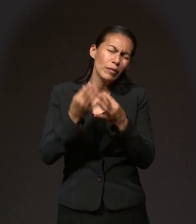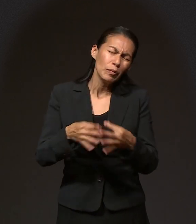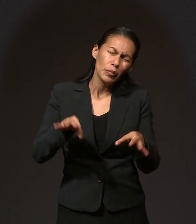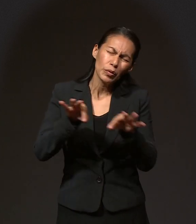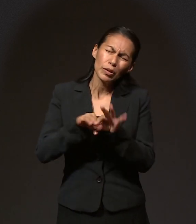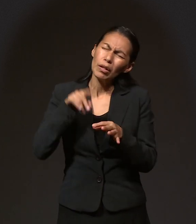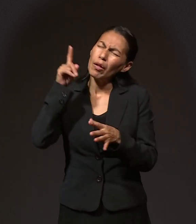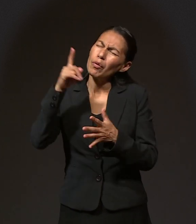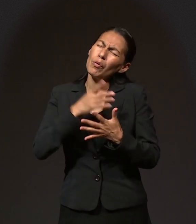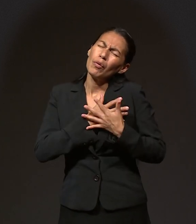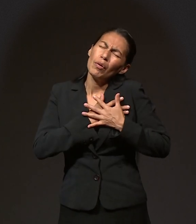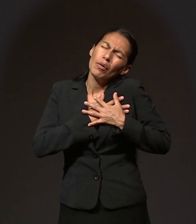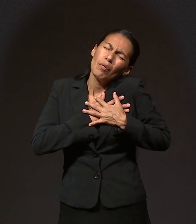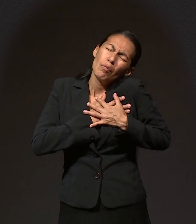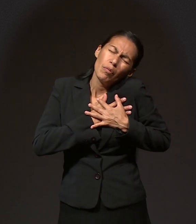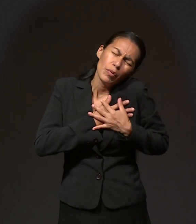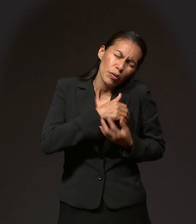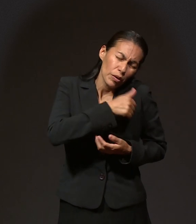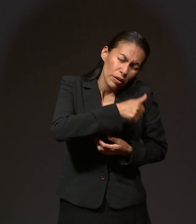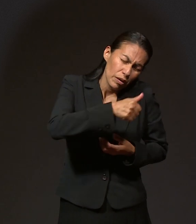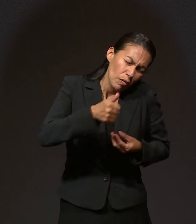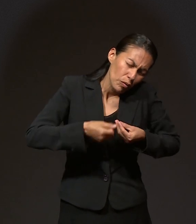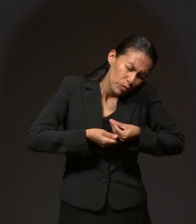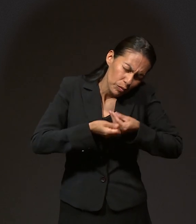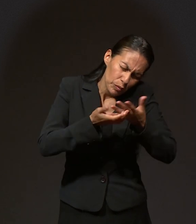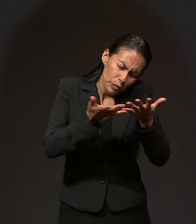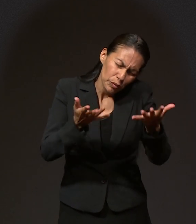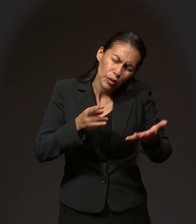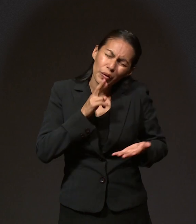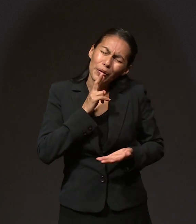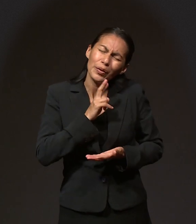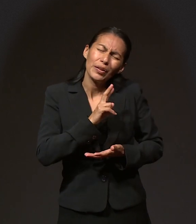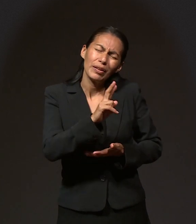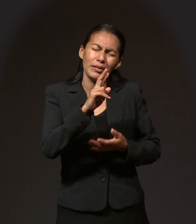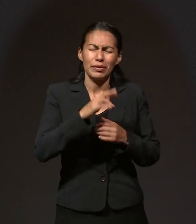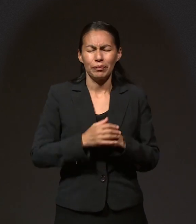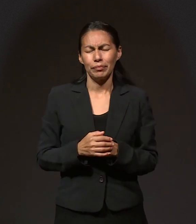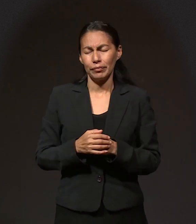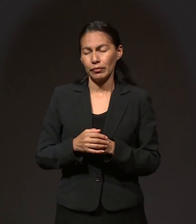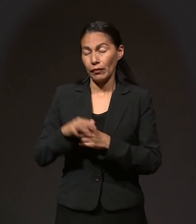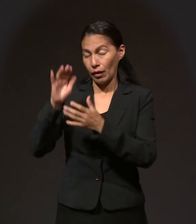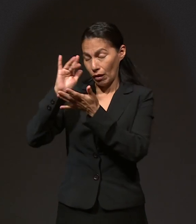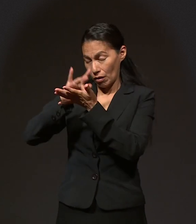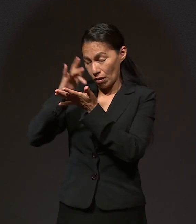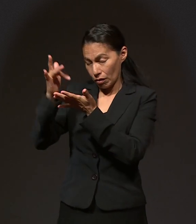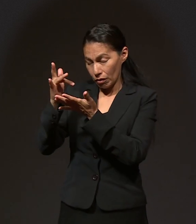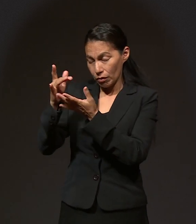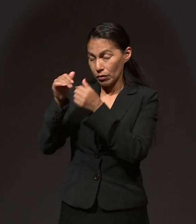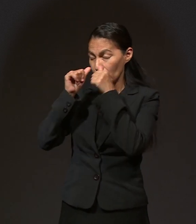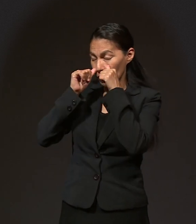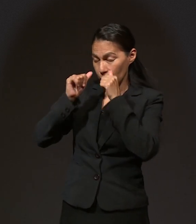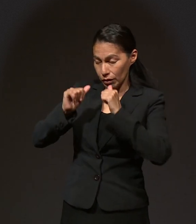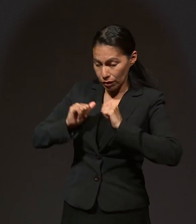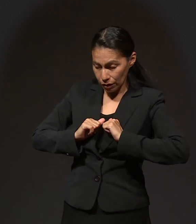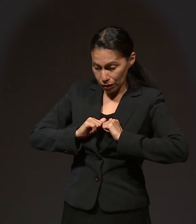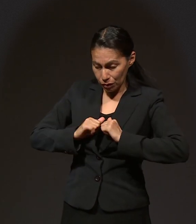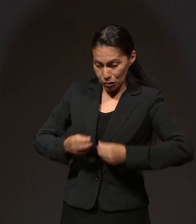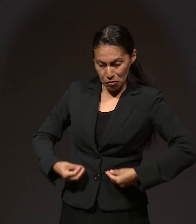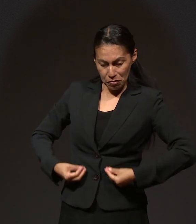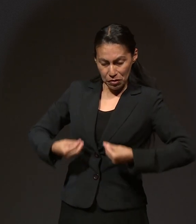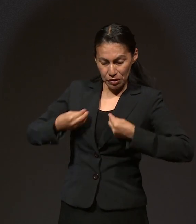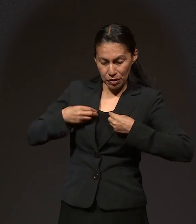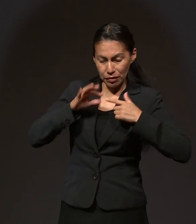contesta de acuerdo a tu gran amor por cada uno de nosotros. Gracias por escucharnos, por guiar nuestras